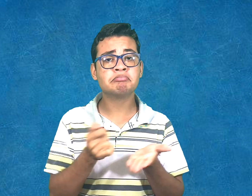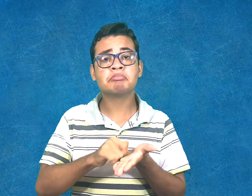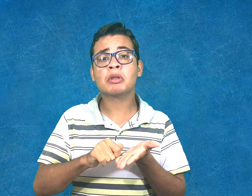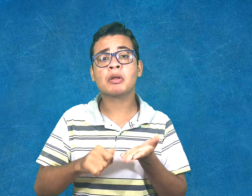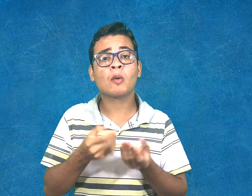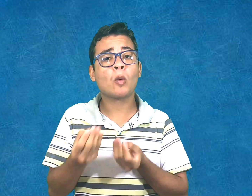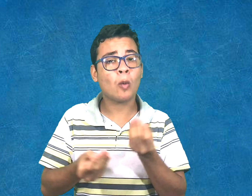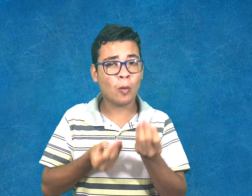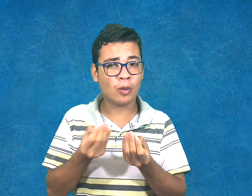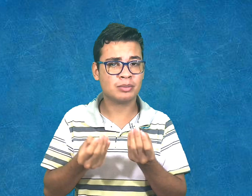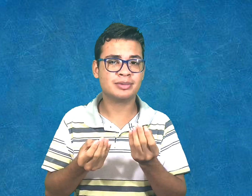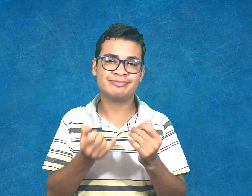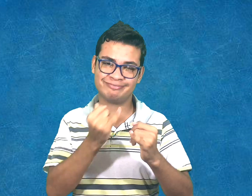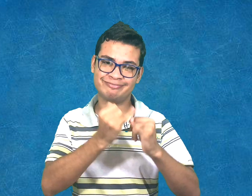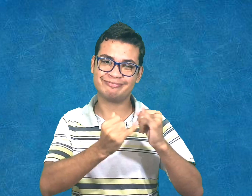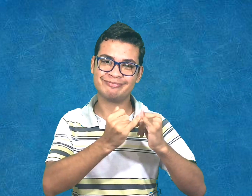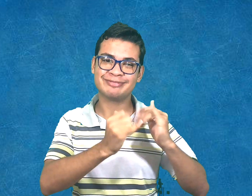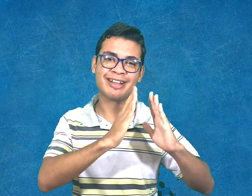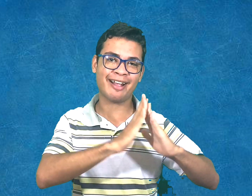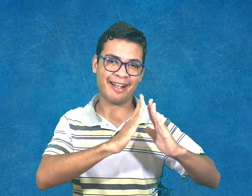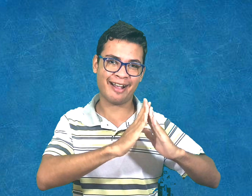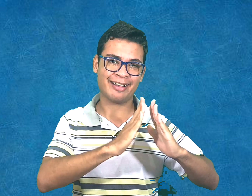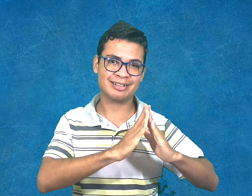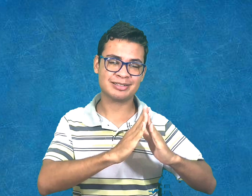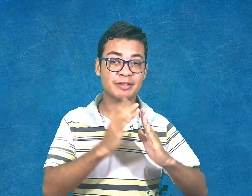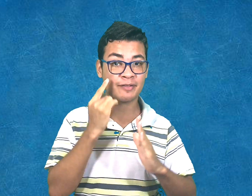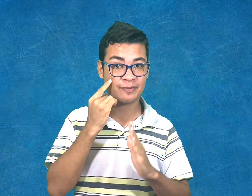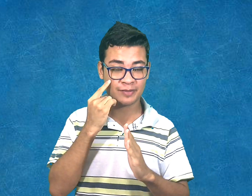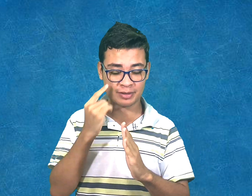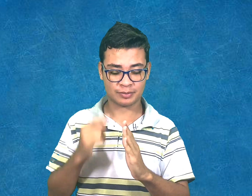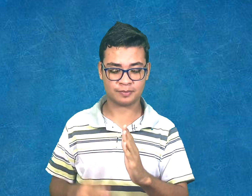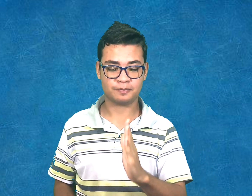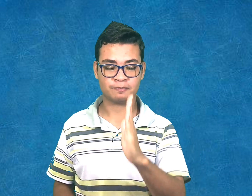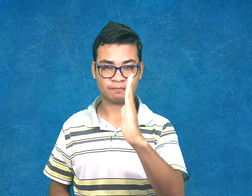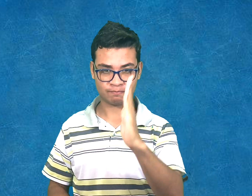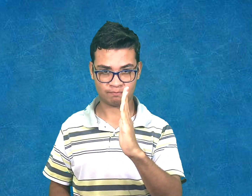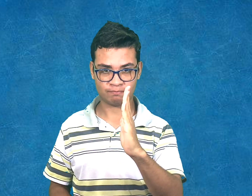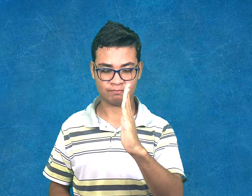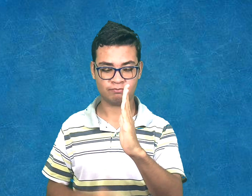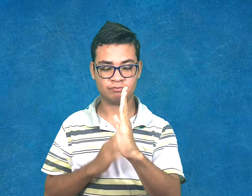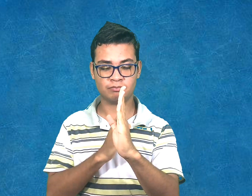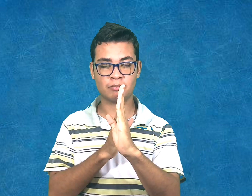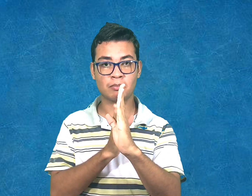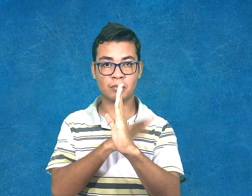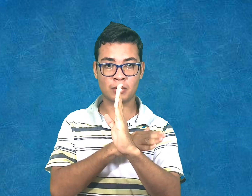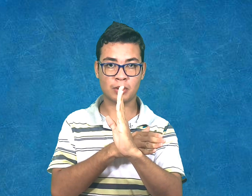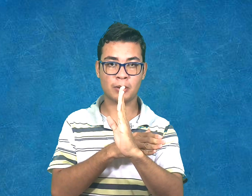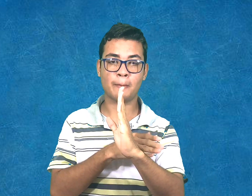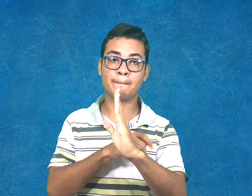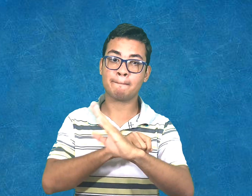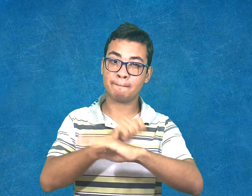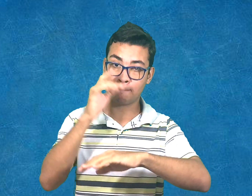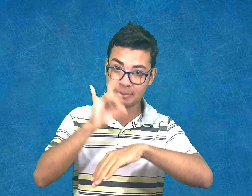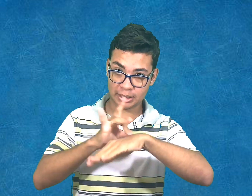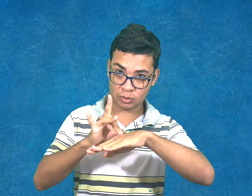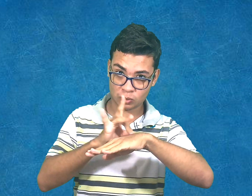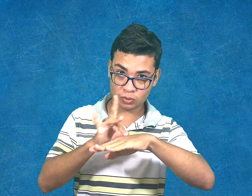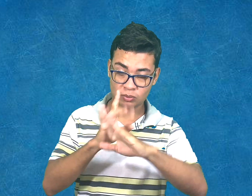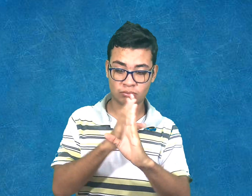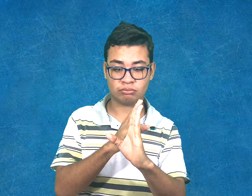Então, é semelhante ao sinal de casa. A mão está de lado, ou seja, eu vou escrever ela metade preta, metade branca.